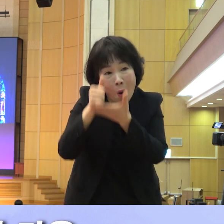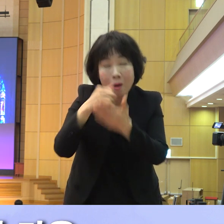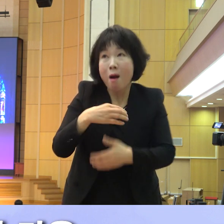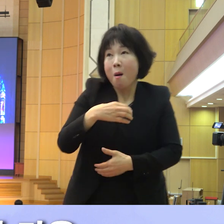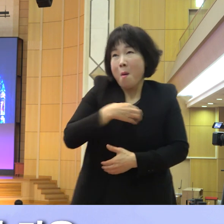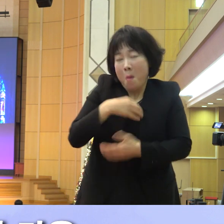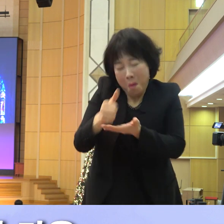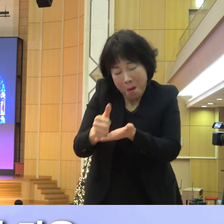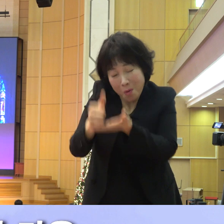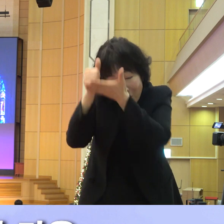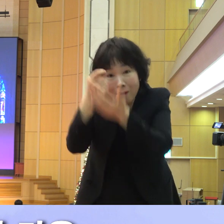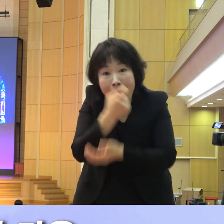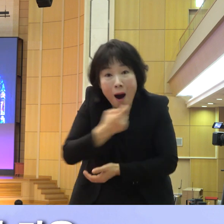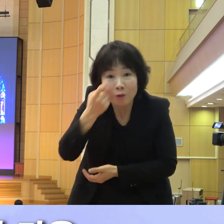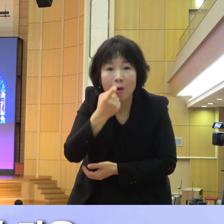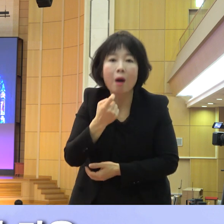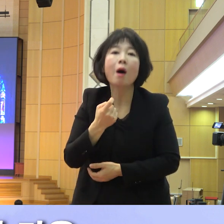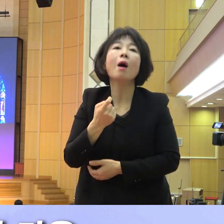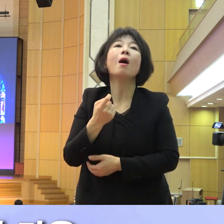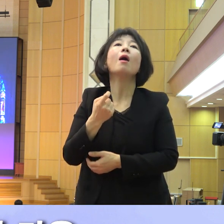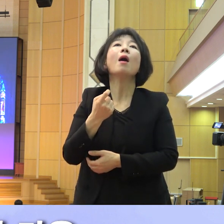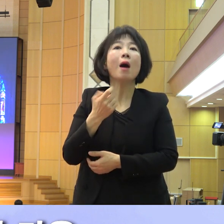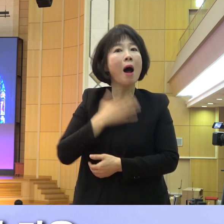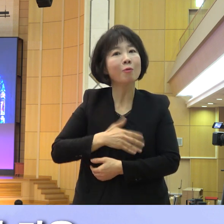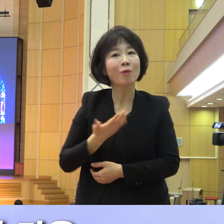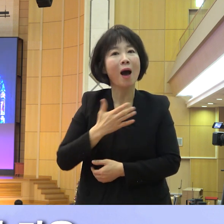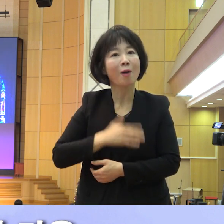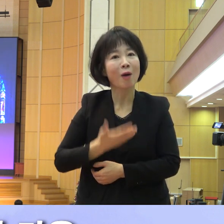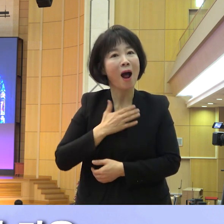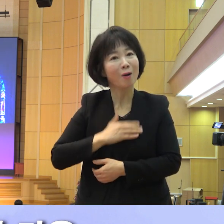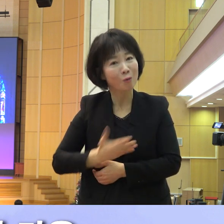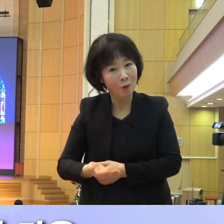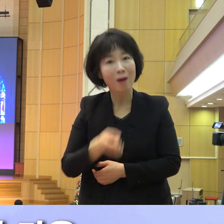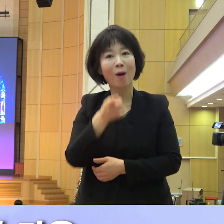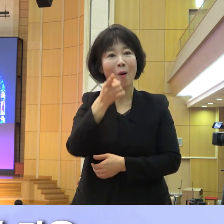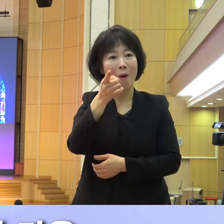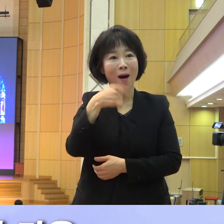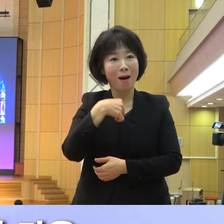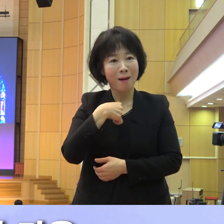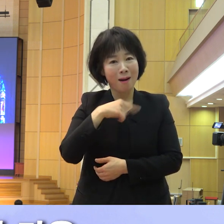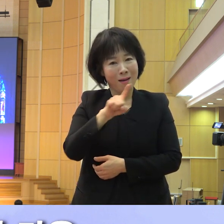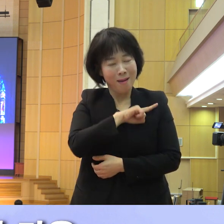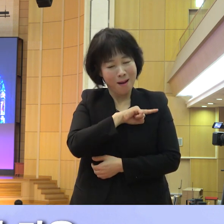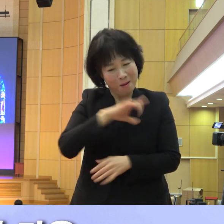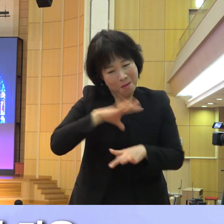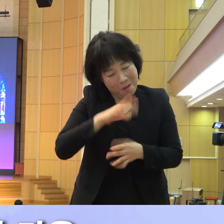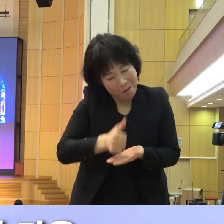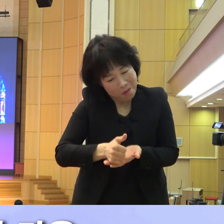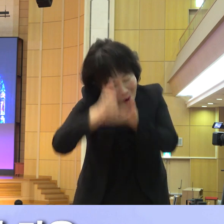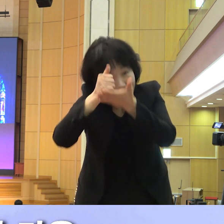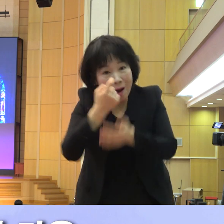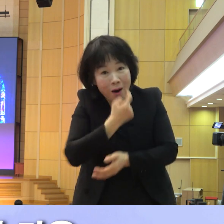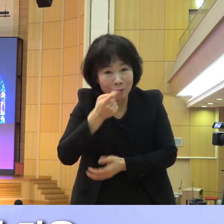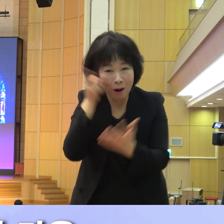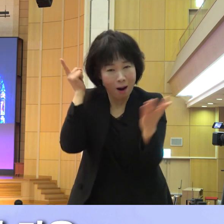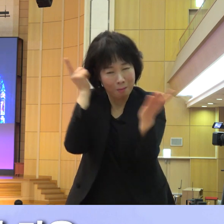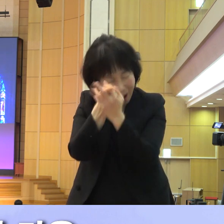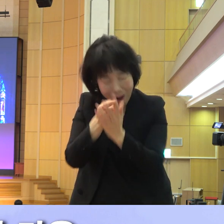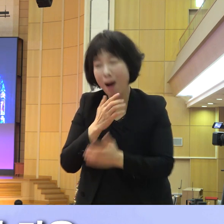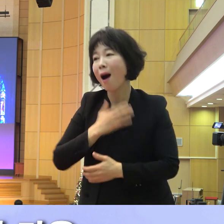간단하게 경외한다고 하는 게 아니라 아브라함같이 이렇게 하였을 때 내가 나를 경외한 줄